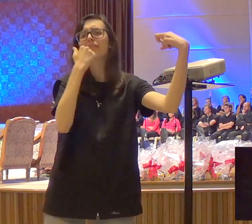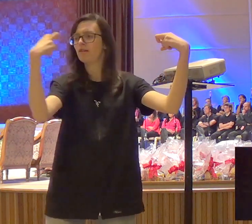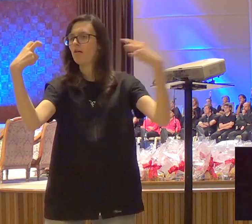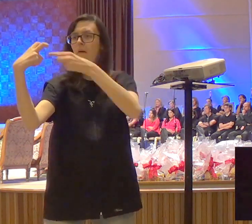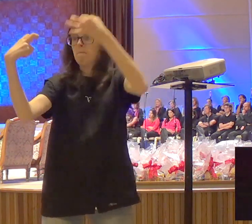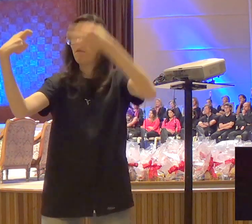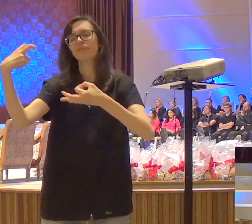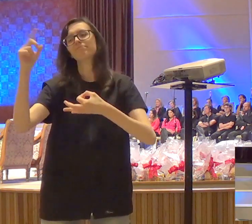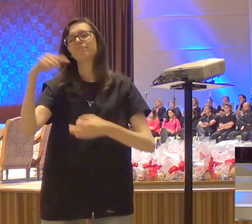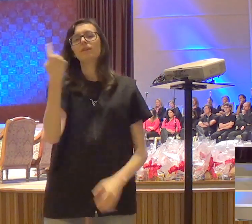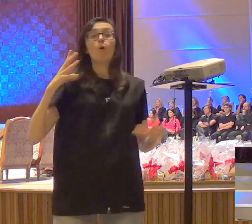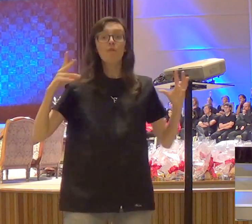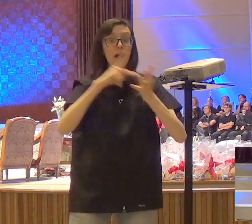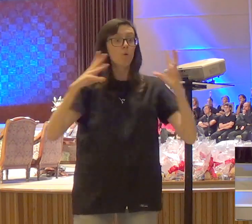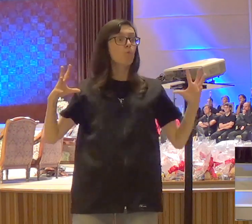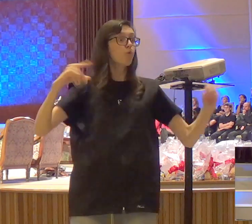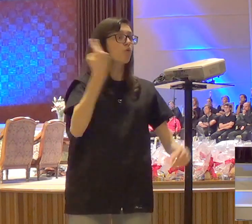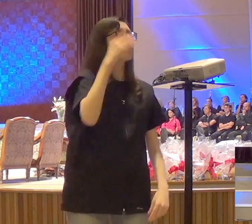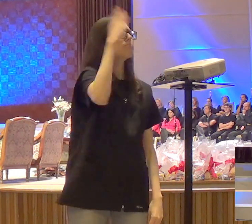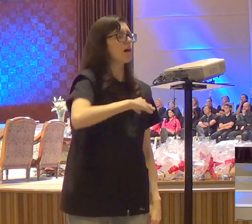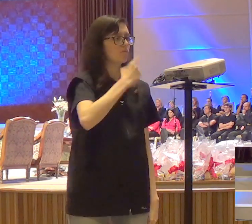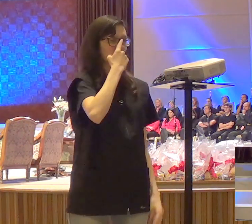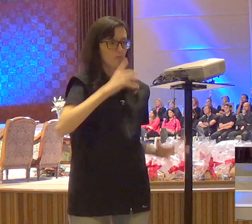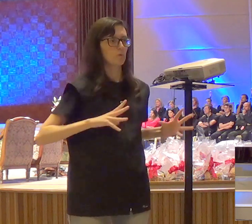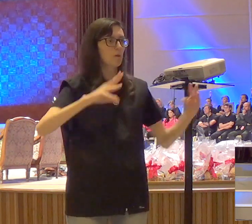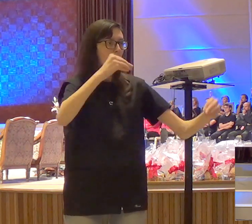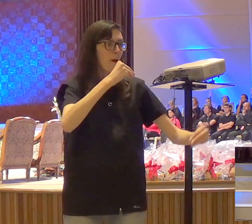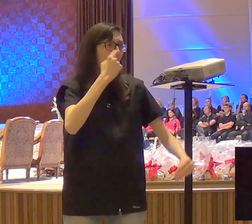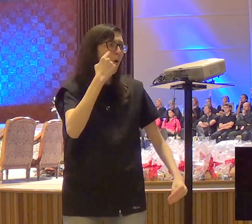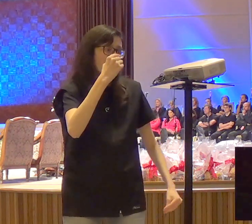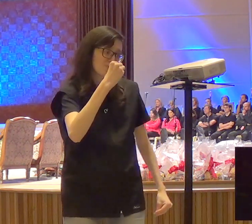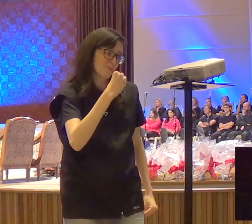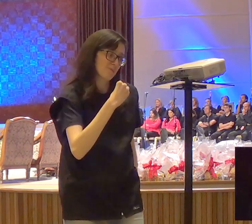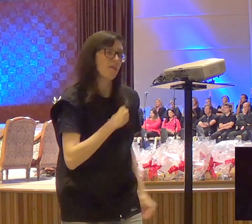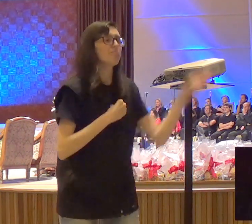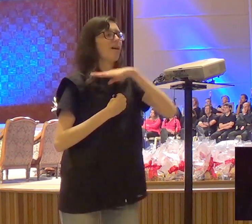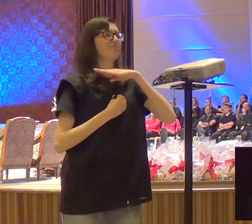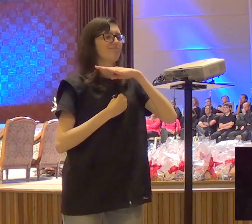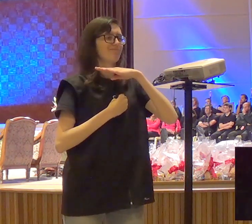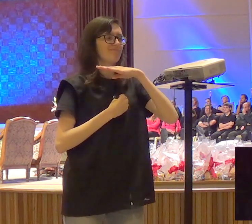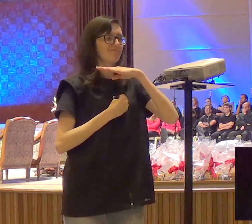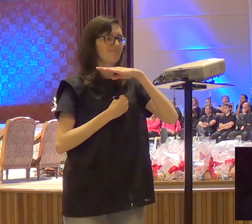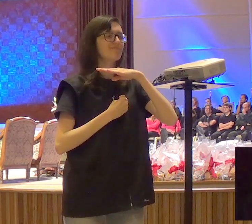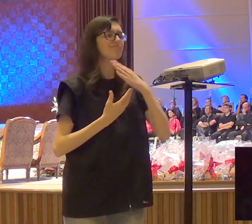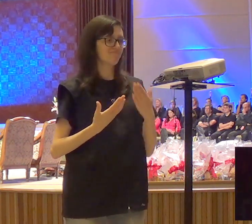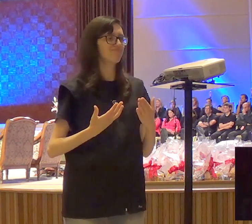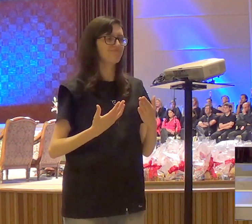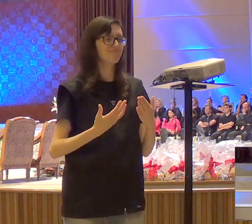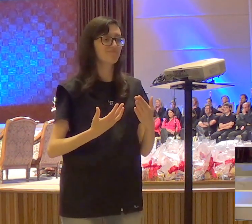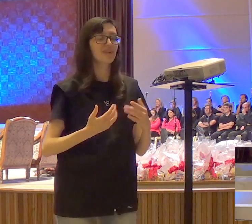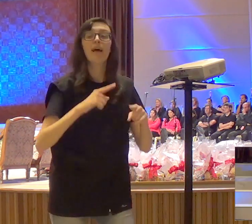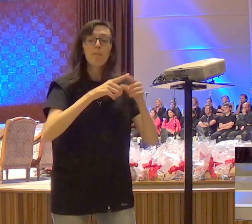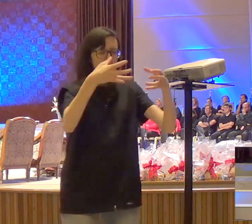dos maus. Now I think of it more as just the human pile. Mas hoje a gente conclui que é o grupo dos humanos.